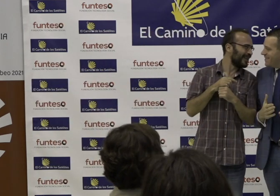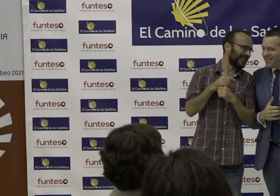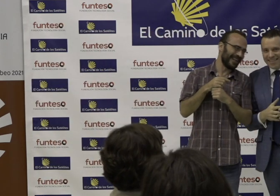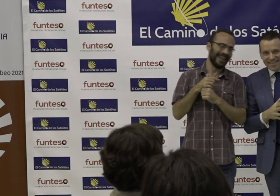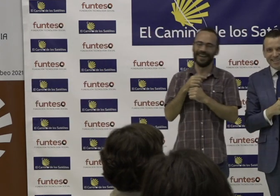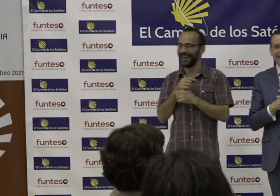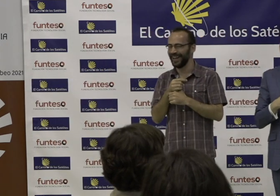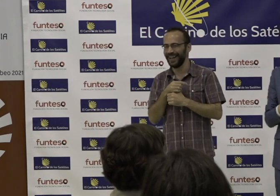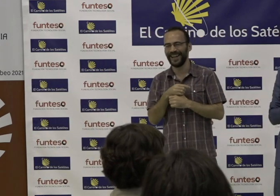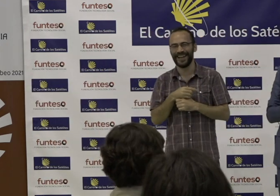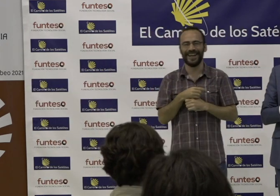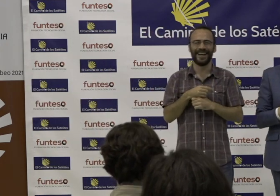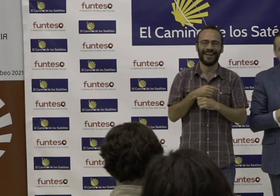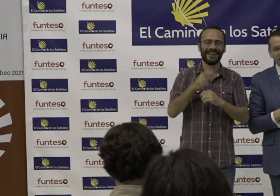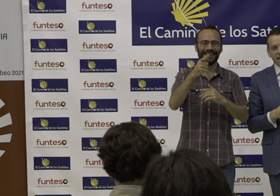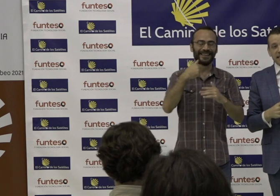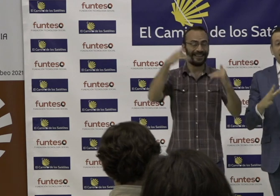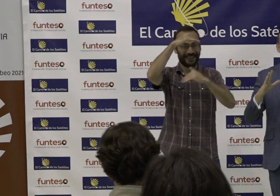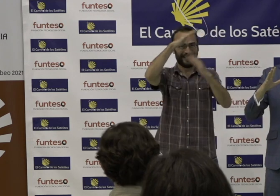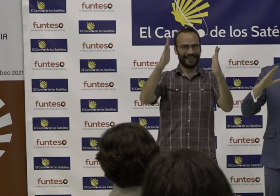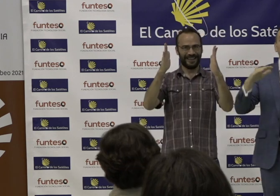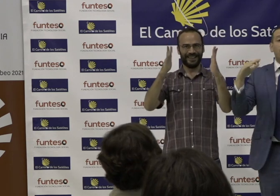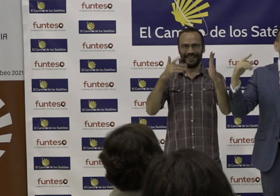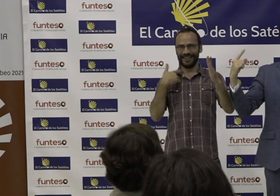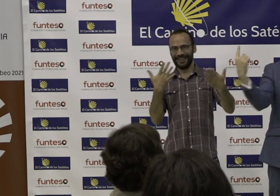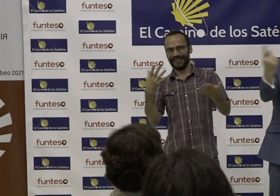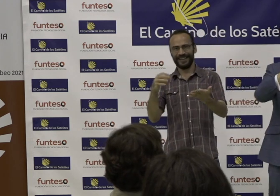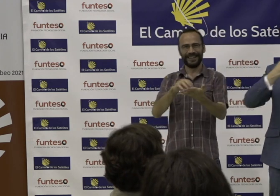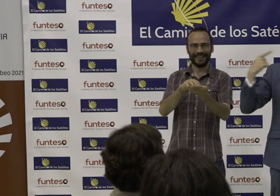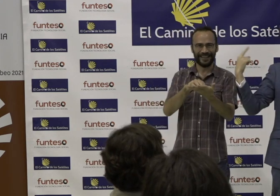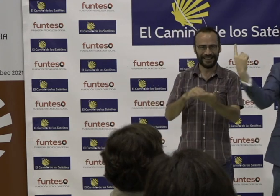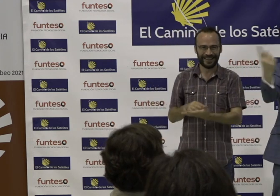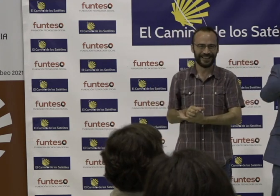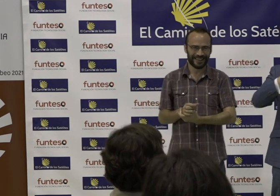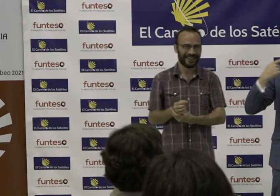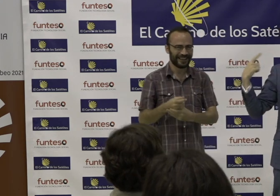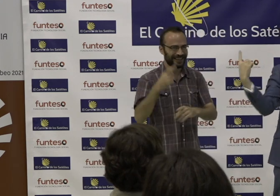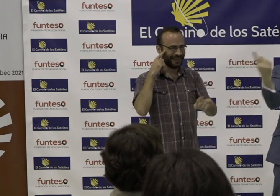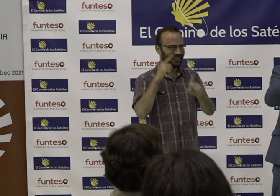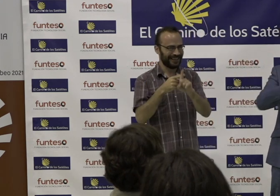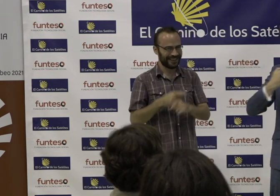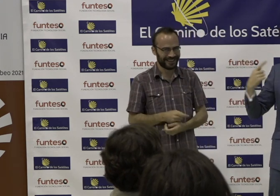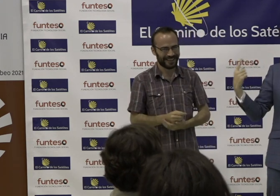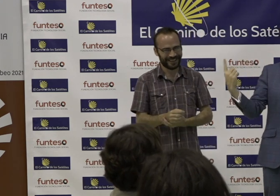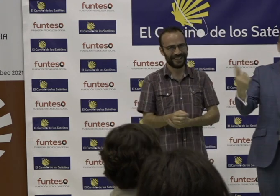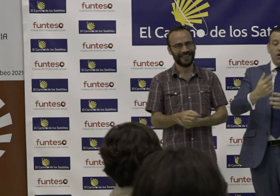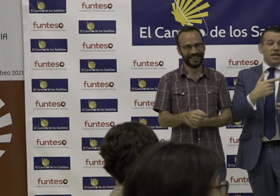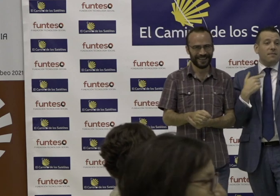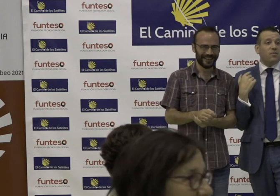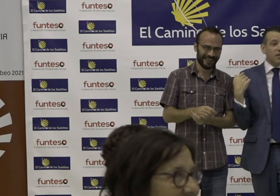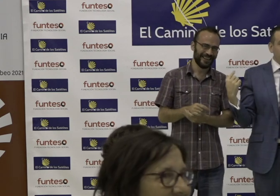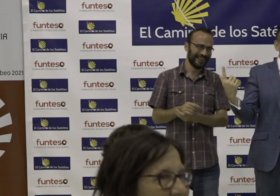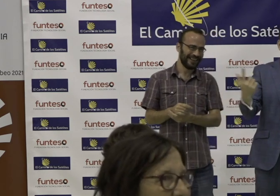indicando... Que nos está indicando... Es que, claro, nosotros veíamos a un señor que estaba haciendo el Camino de Santiago aquí, todo alrededor. Claro,